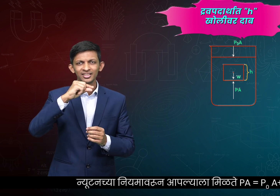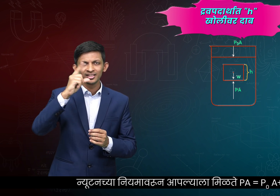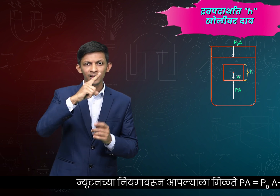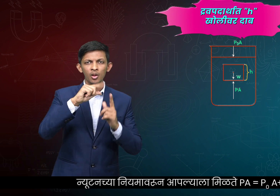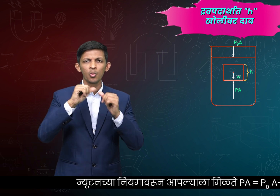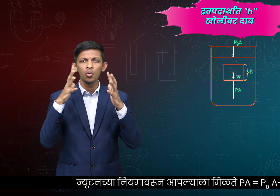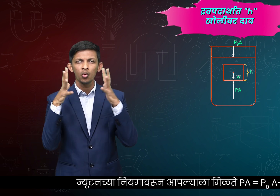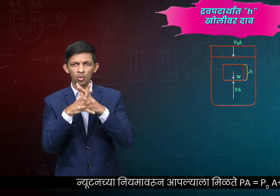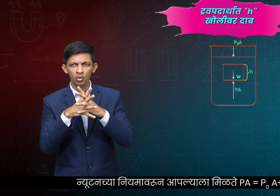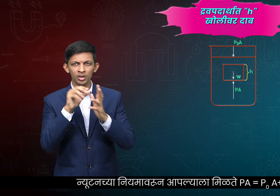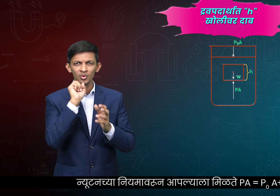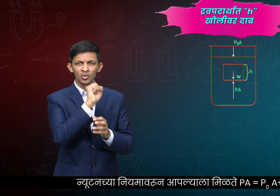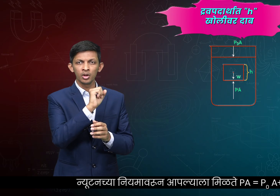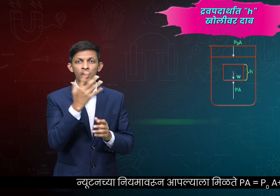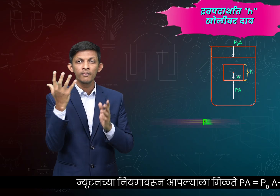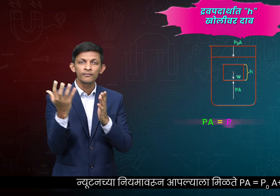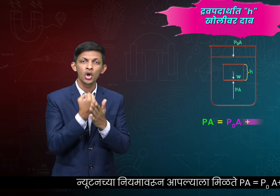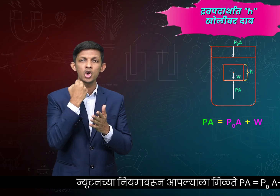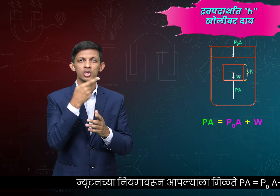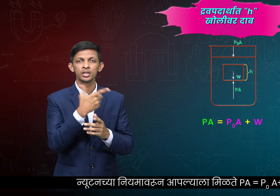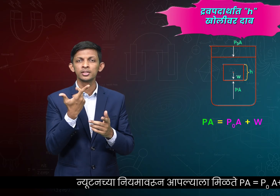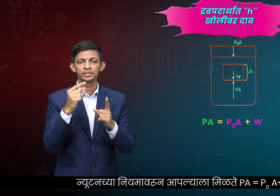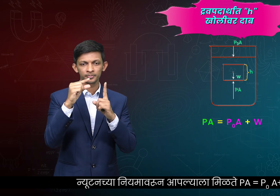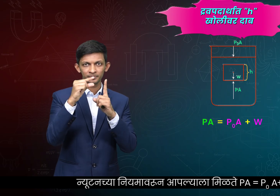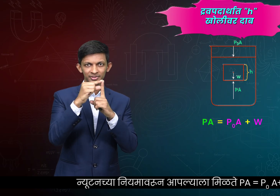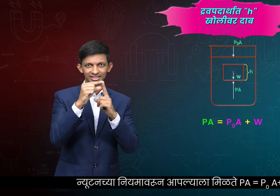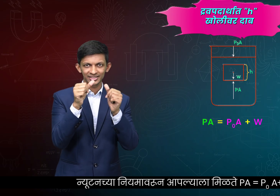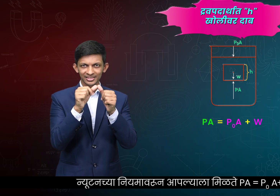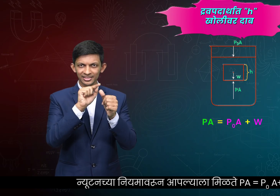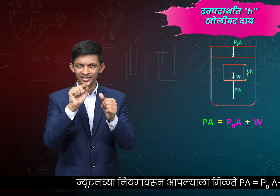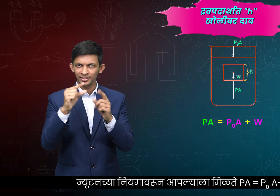न्यूटनच्या नियमावरून आपल्याला मिळते की